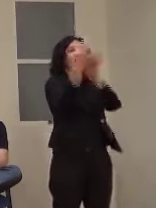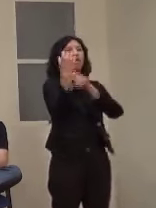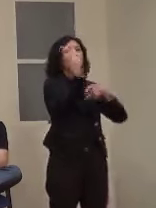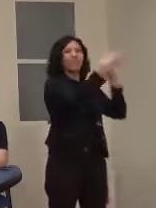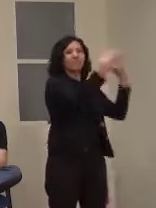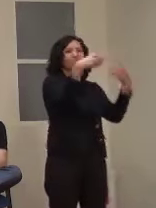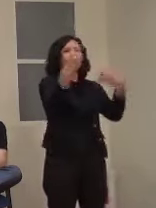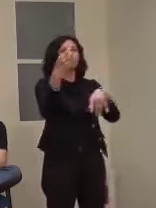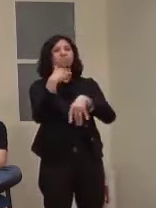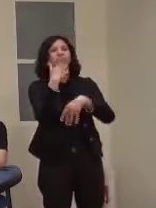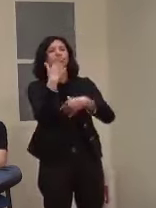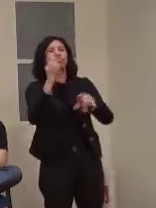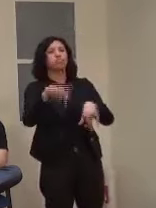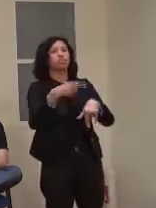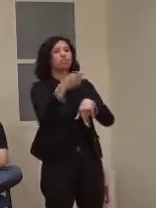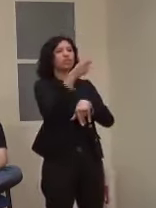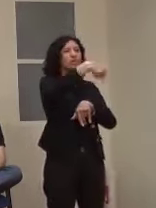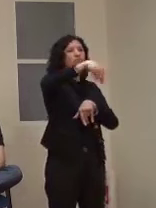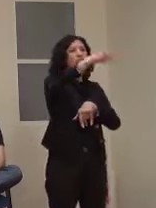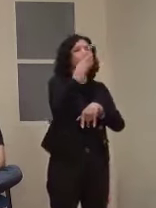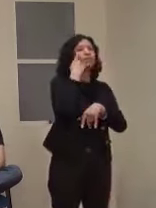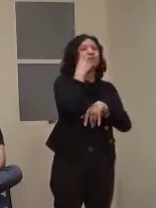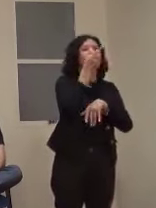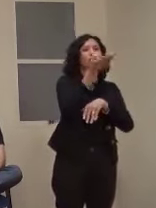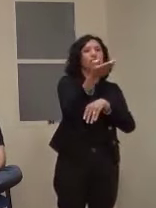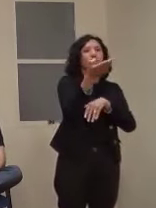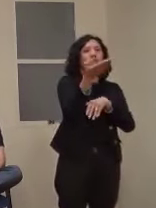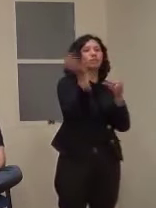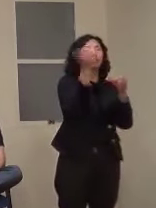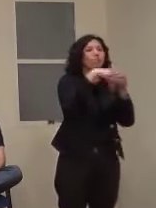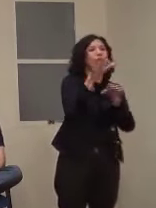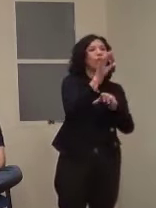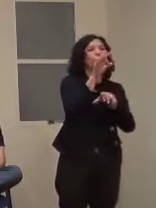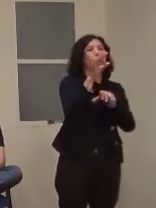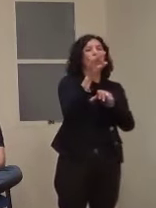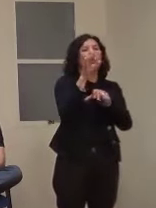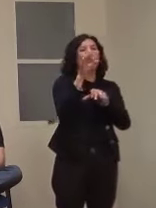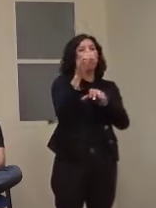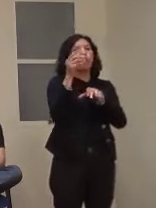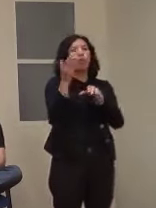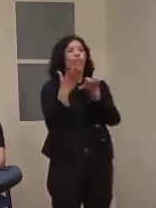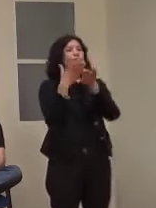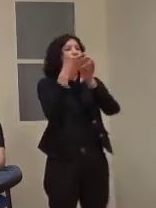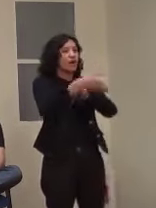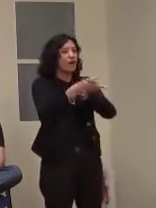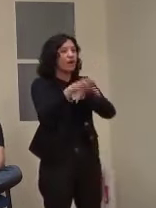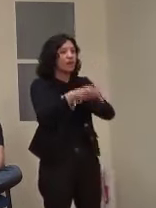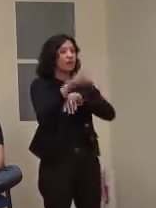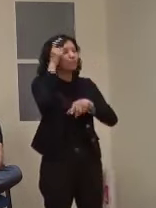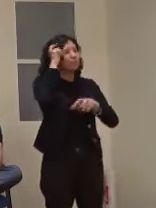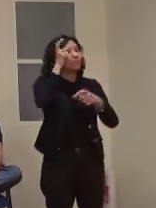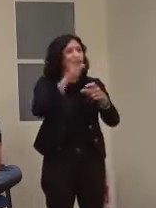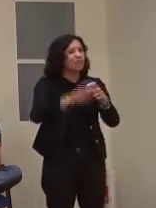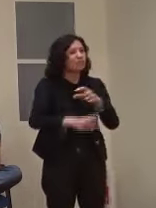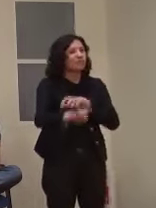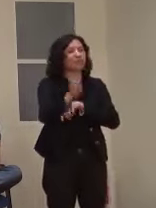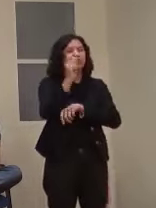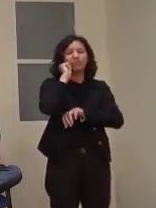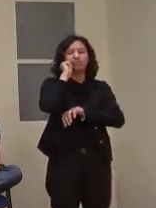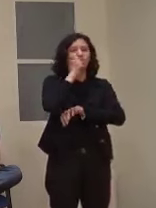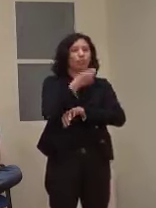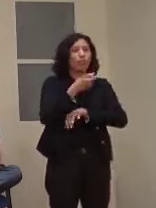sé si ustedes alguna ha tenido la oportunidad de participar o de acercársele todas sobrante es una experiencia hermosa